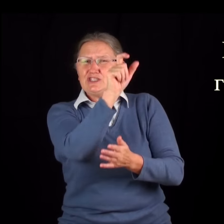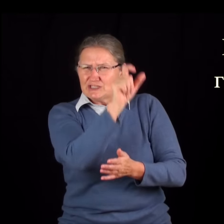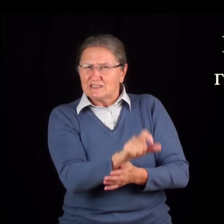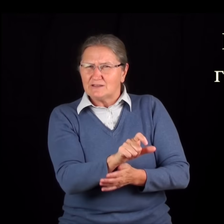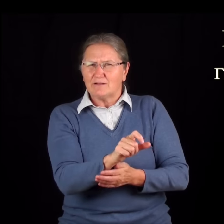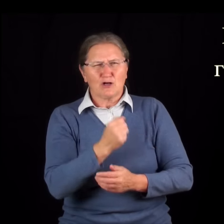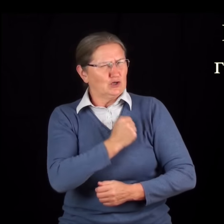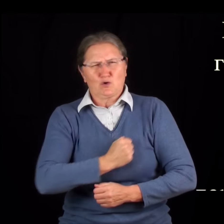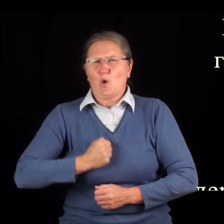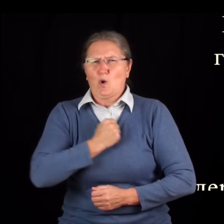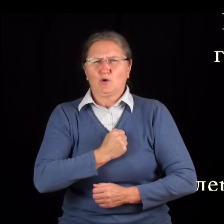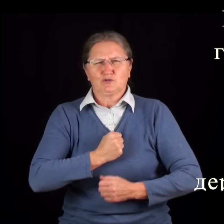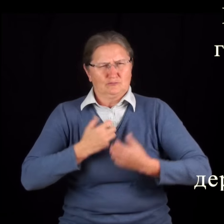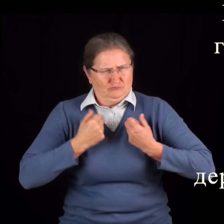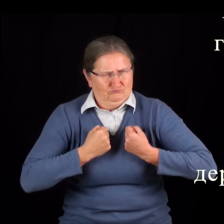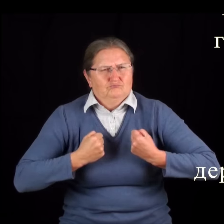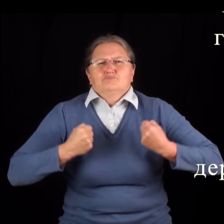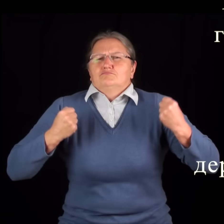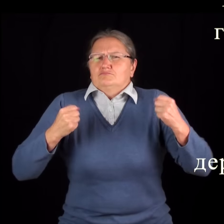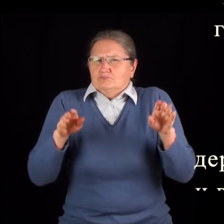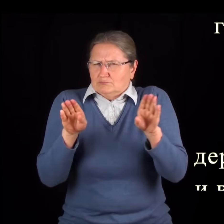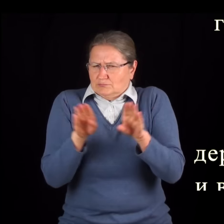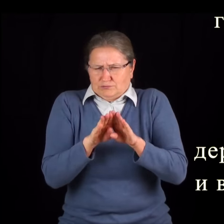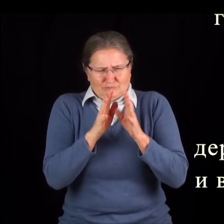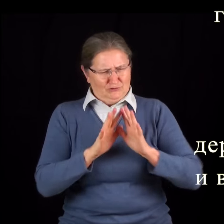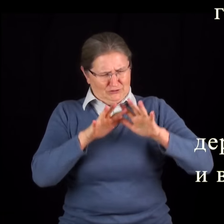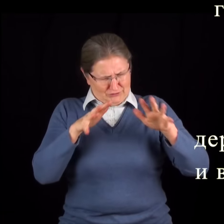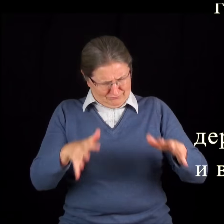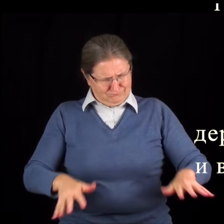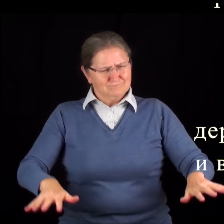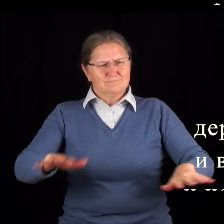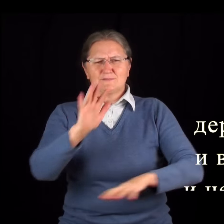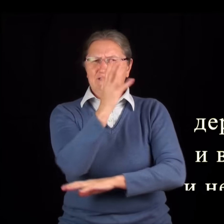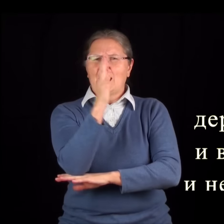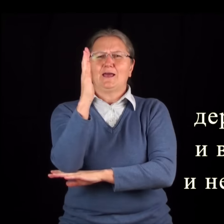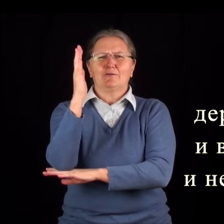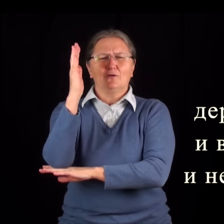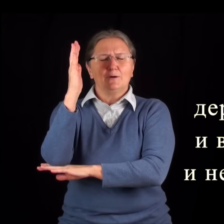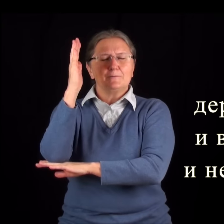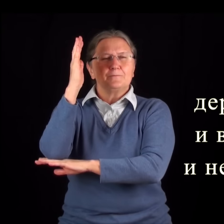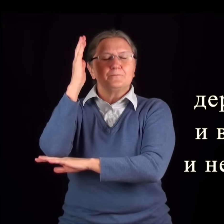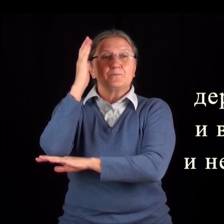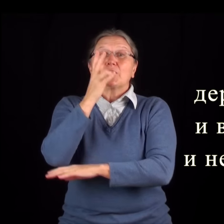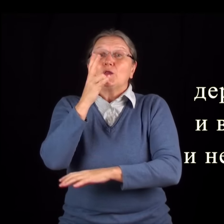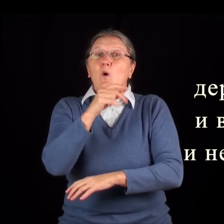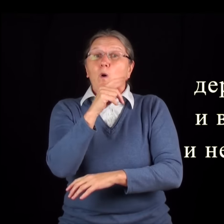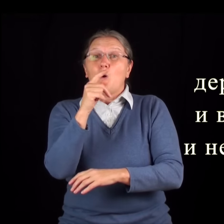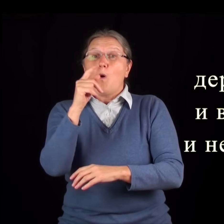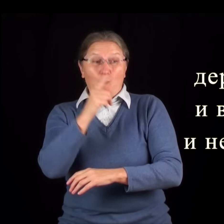нечестивца, грозного, расширявшегося, подобно укоренившемуся многоветвистому дереву. Но он